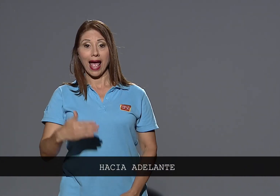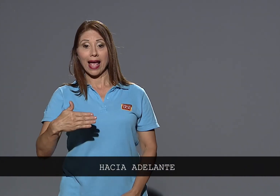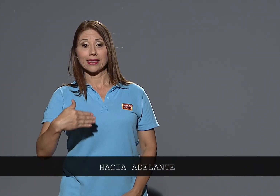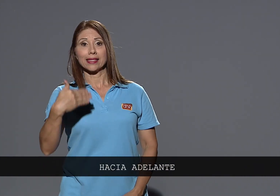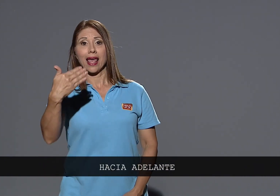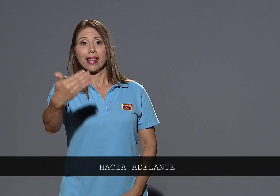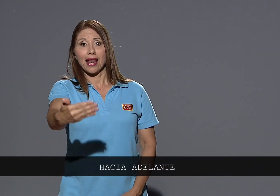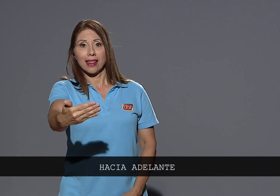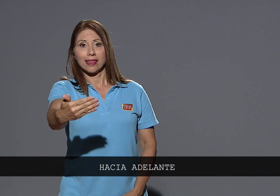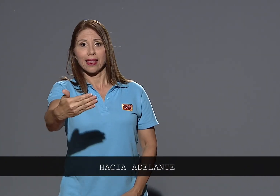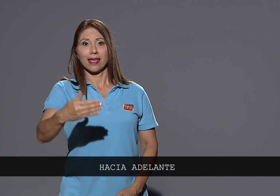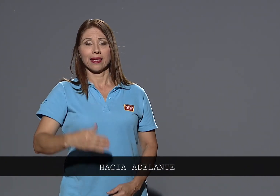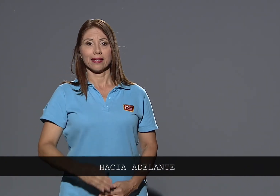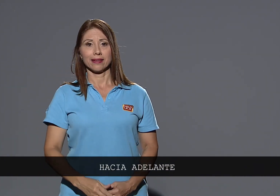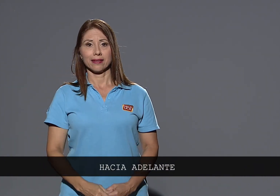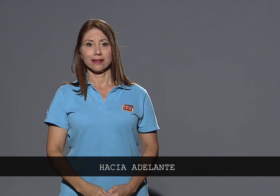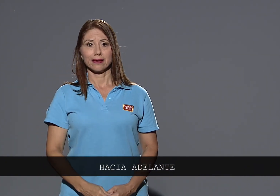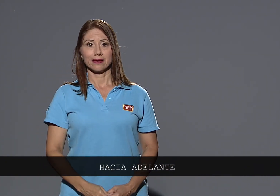Hacia adelante,